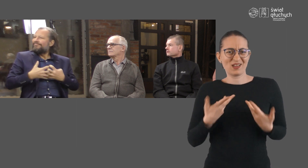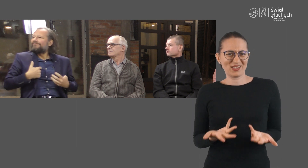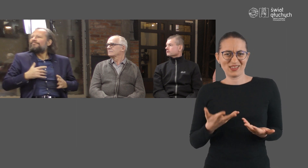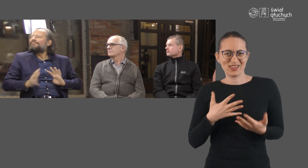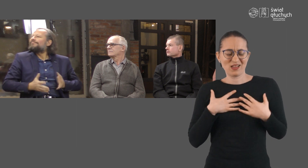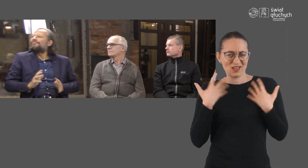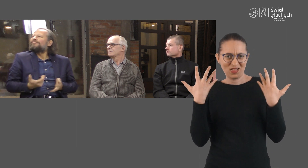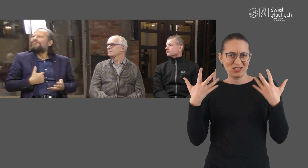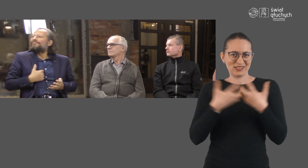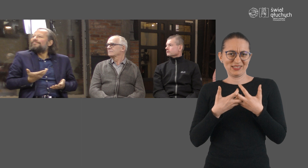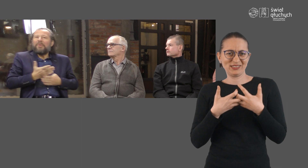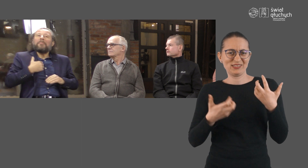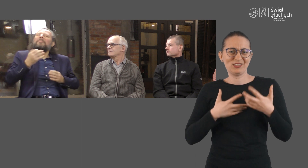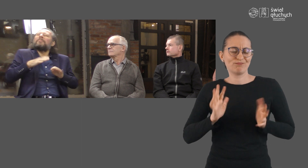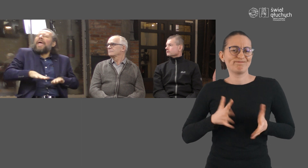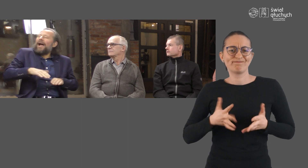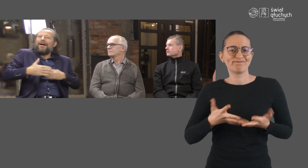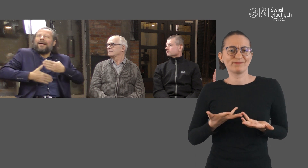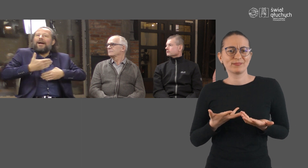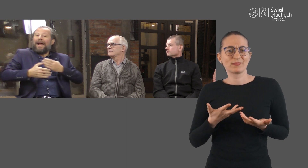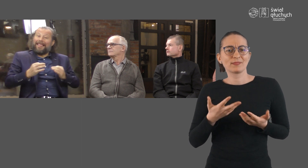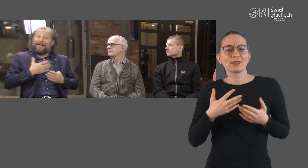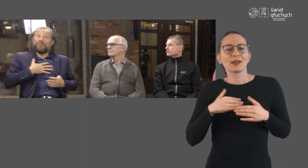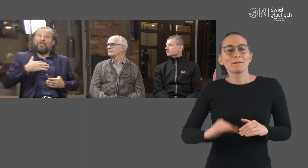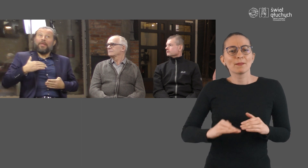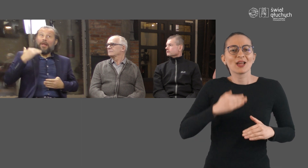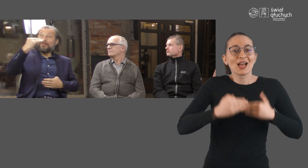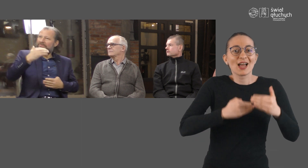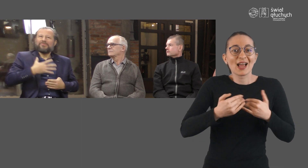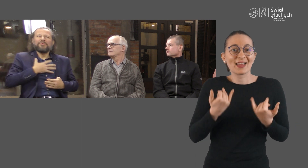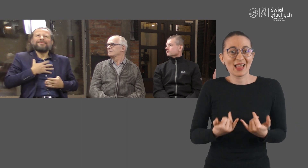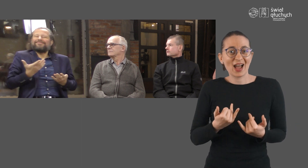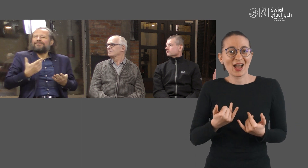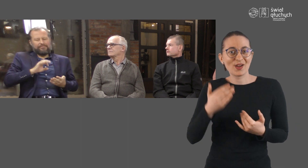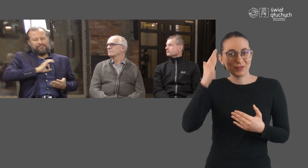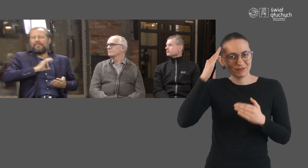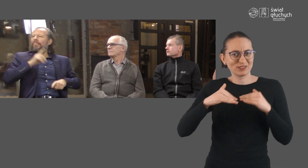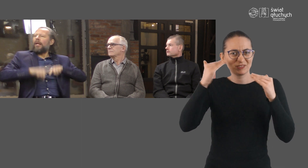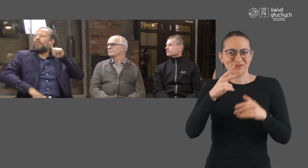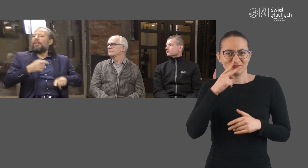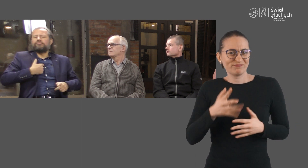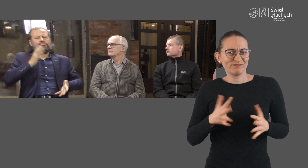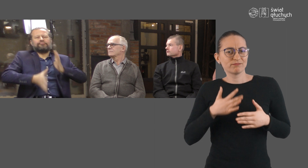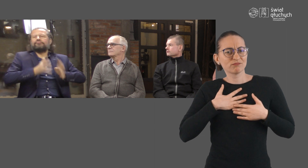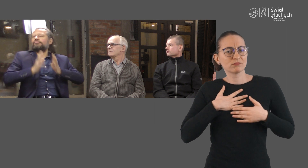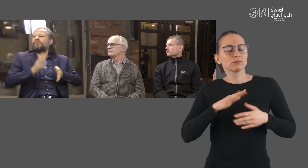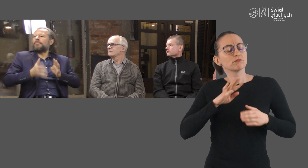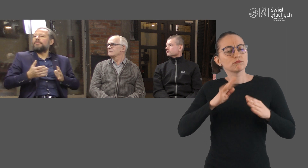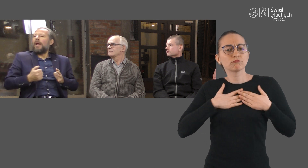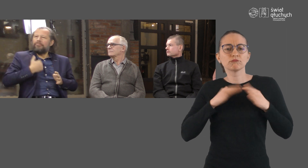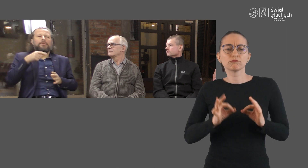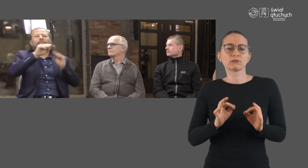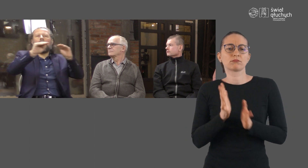nauczycielowi. Czułem, że ja do tego po prostu nie pasuję. Jako małe dziecko, teraz jako dorosły, dla mnie jest